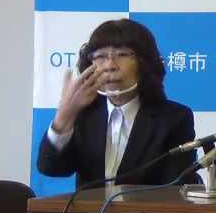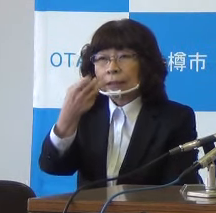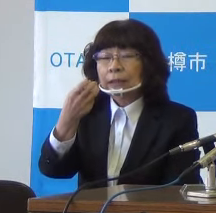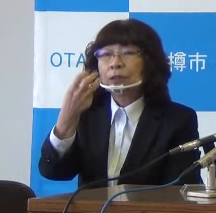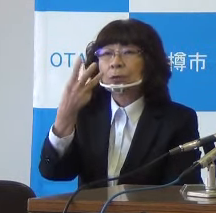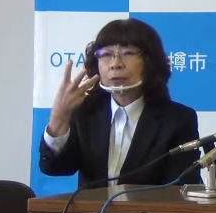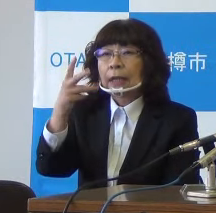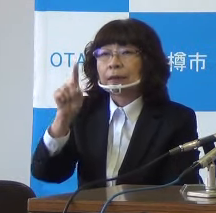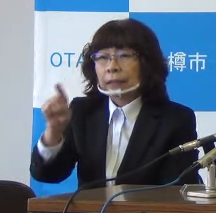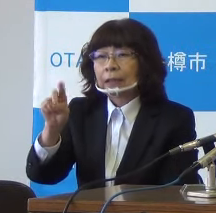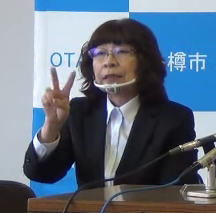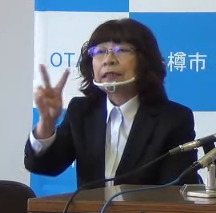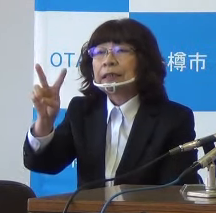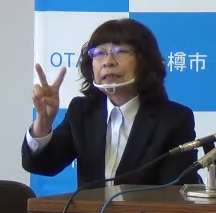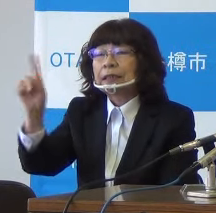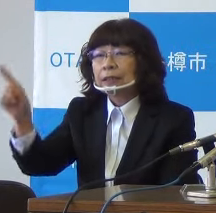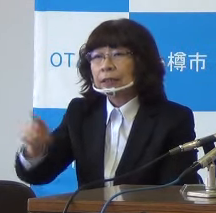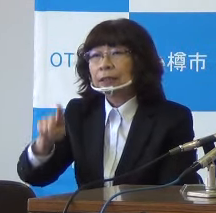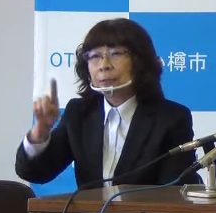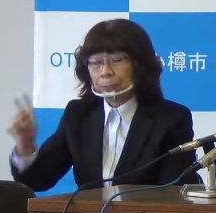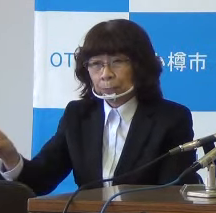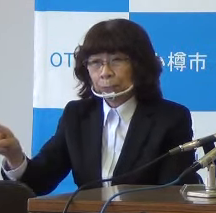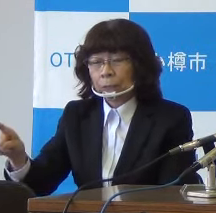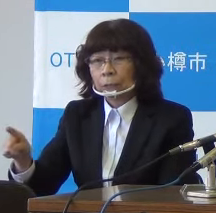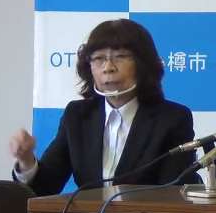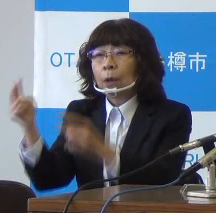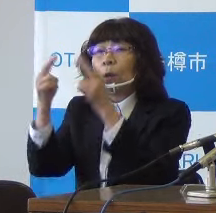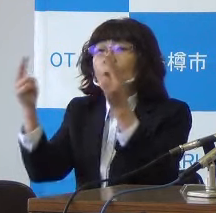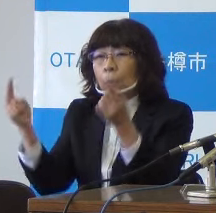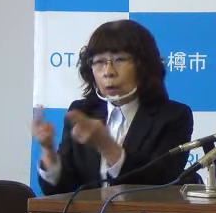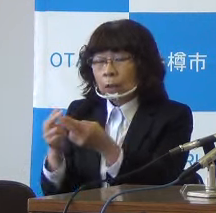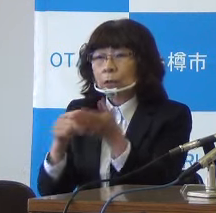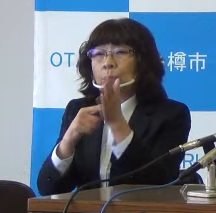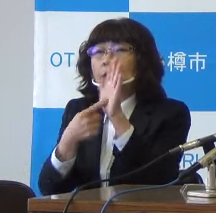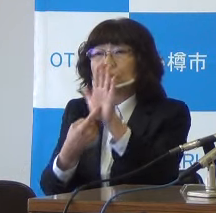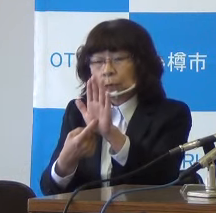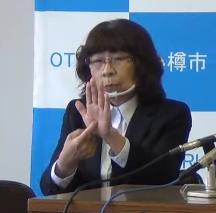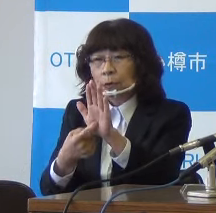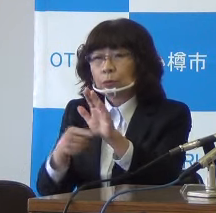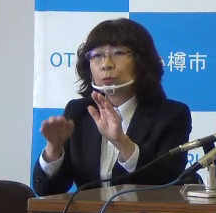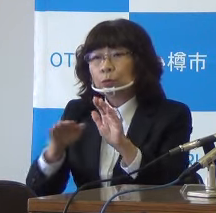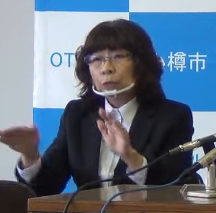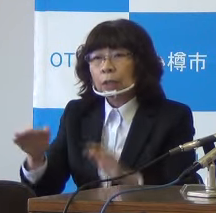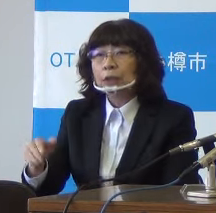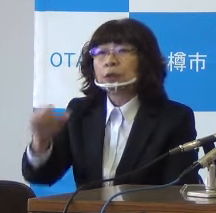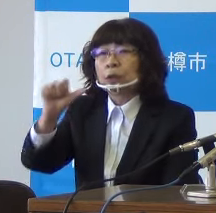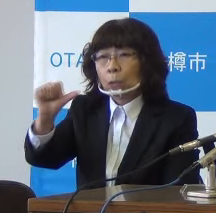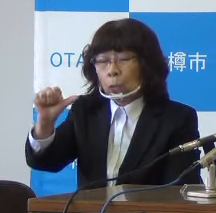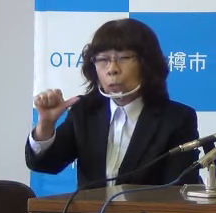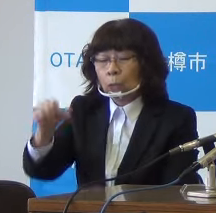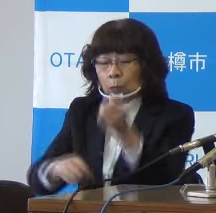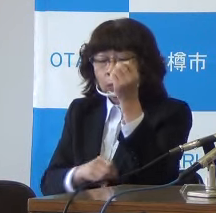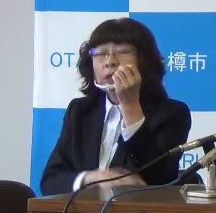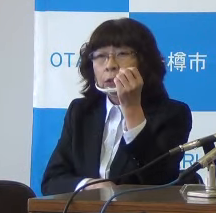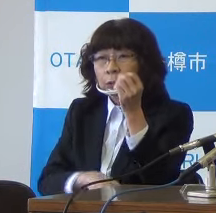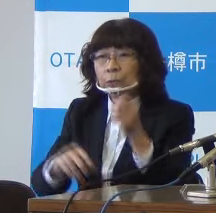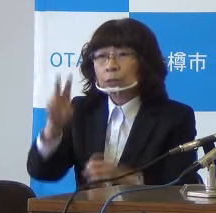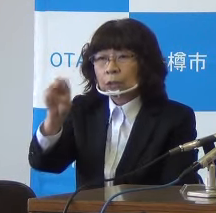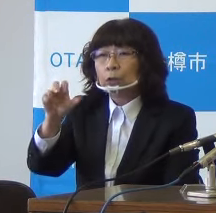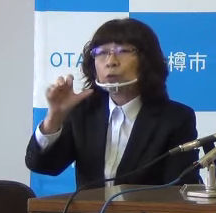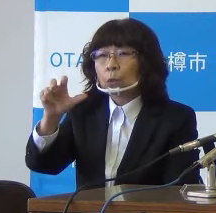83.2 人と北海道が示すステージ5の基準25人